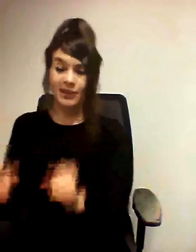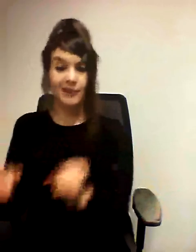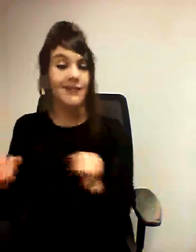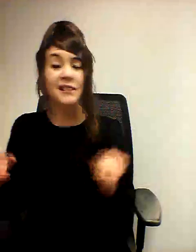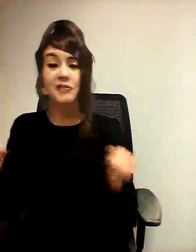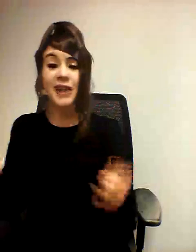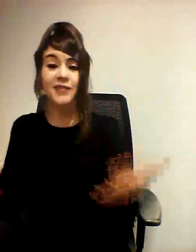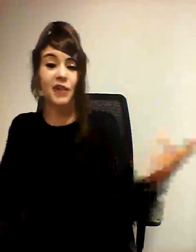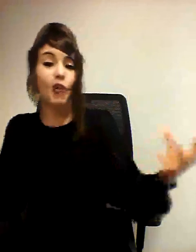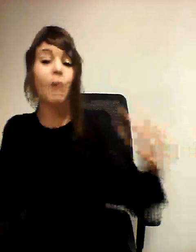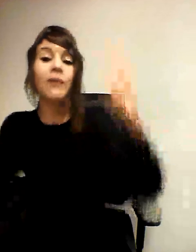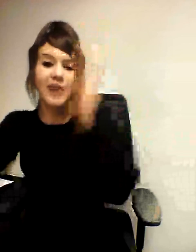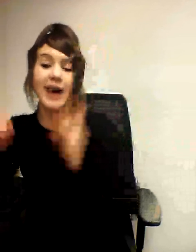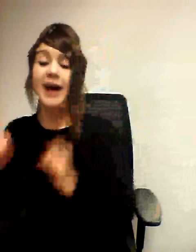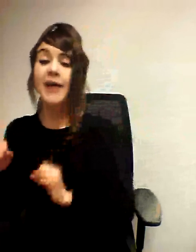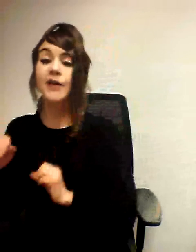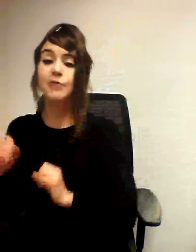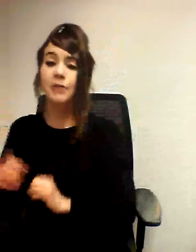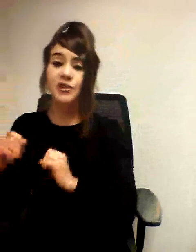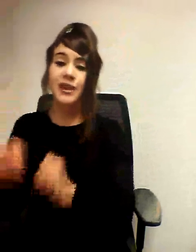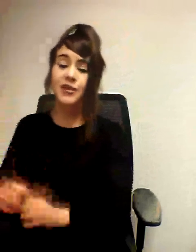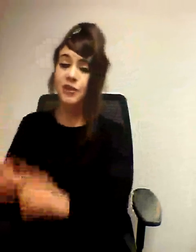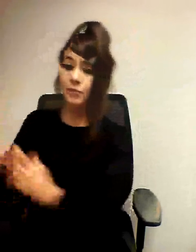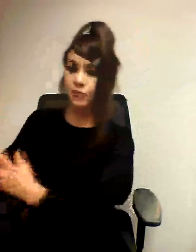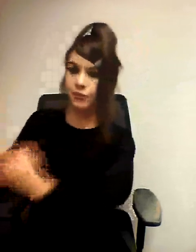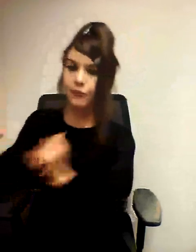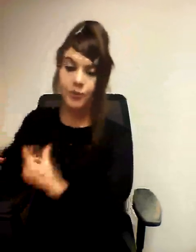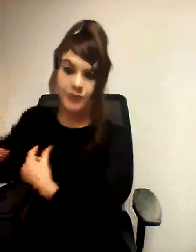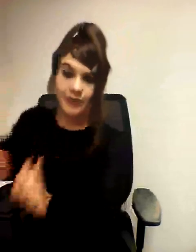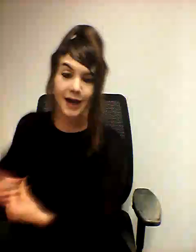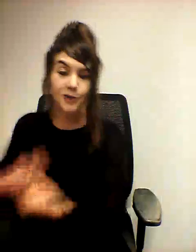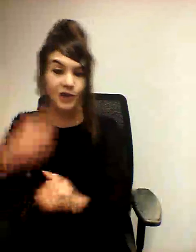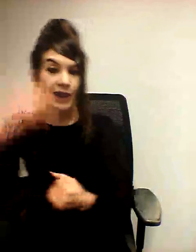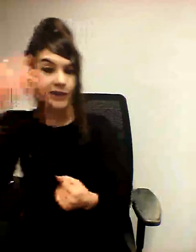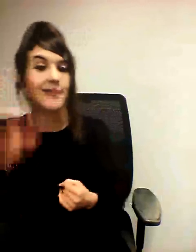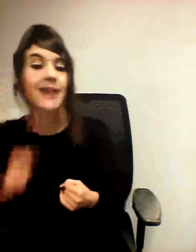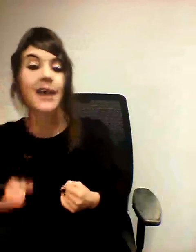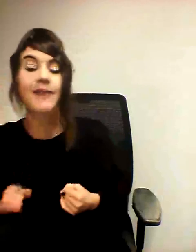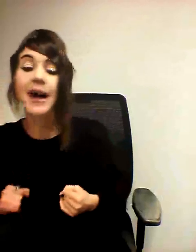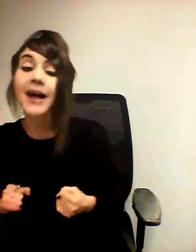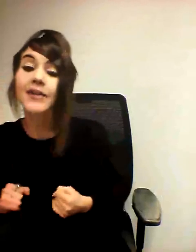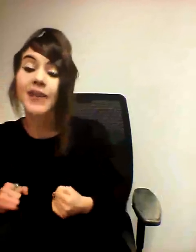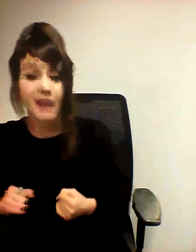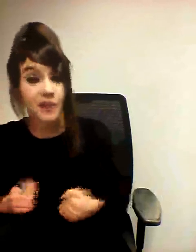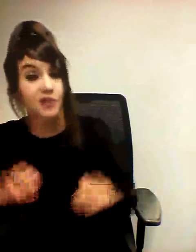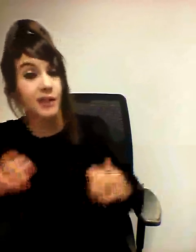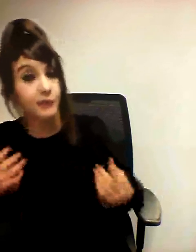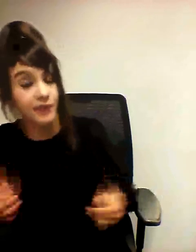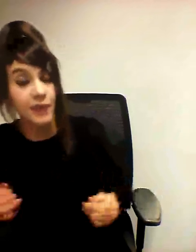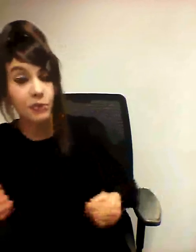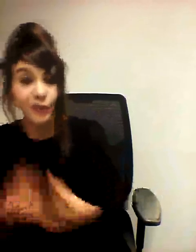niet in staat zijn om de eiwitsplitsende enzymen te vormen en uitscheiden naar daar waar eiwitten aanwezig zijn die verteerd moeten worden.